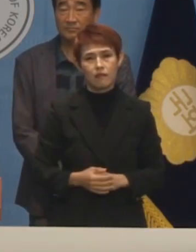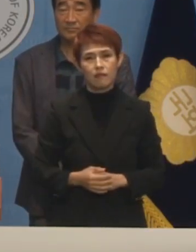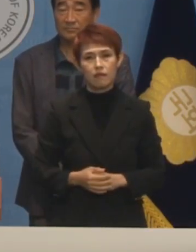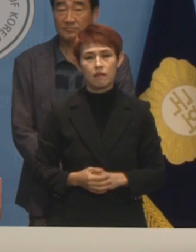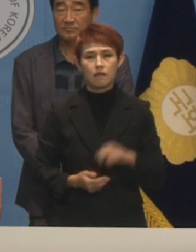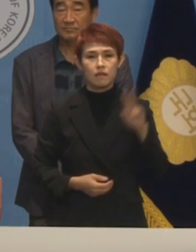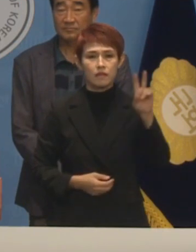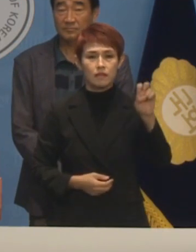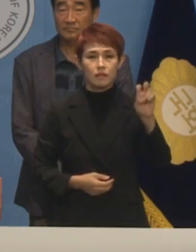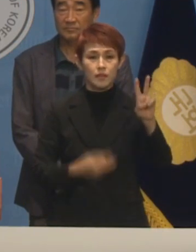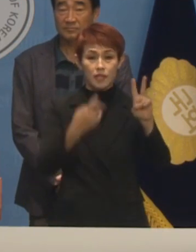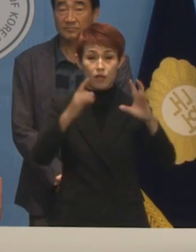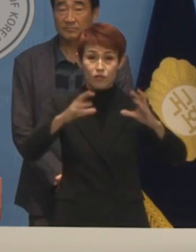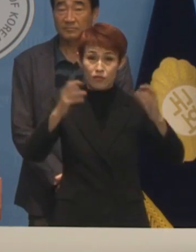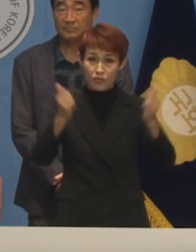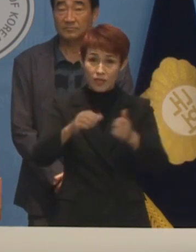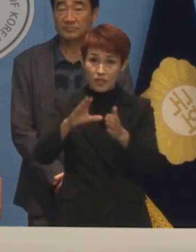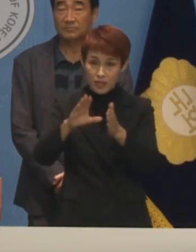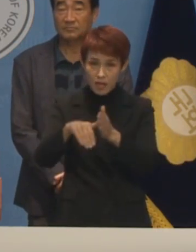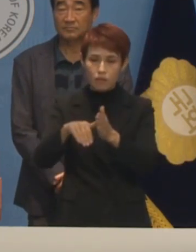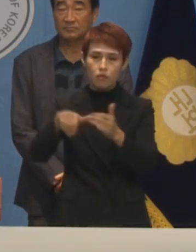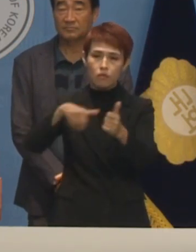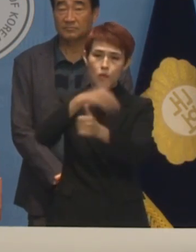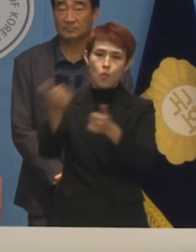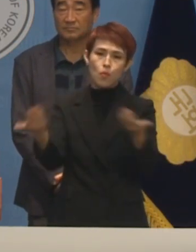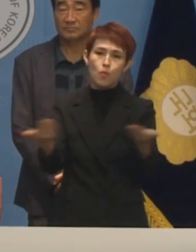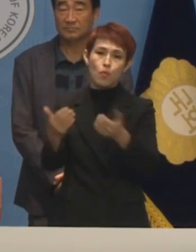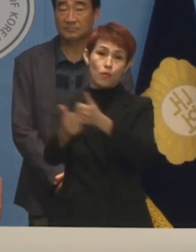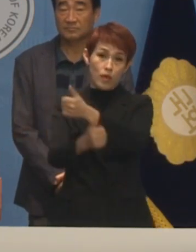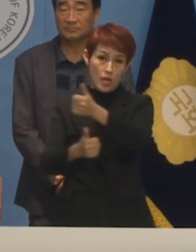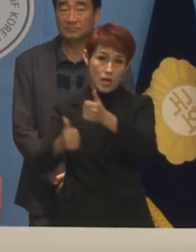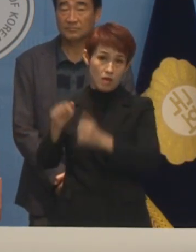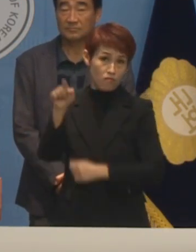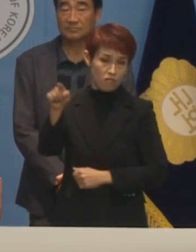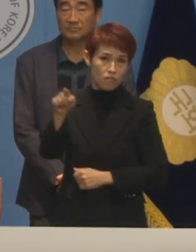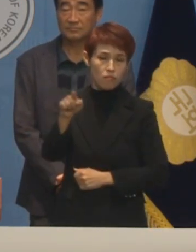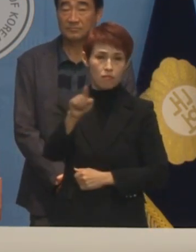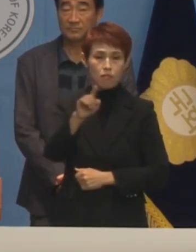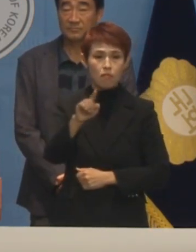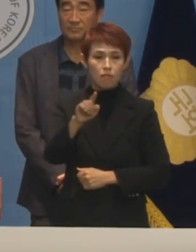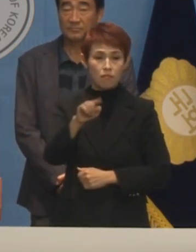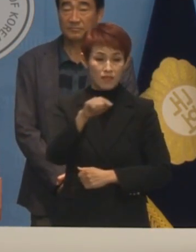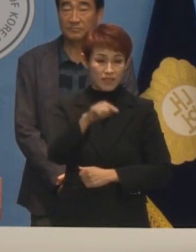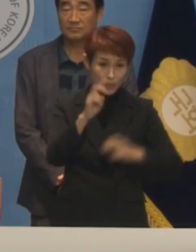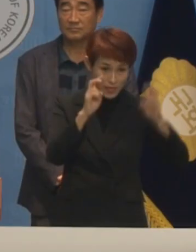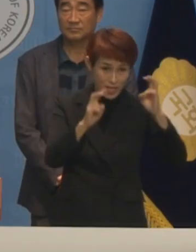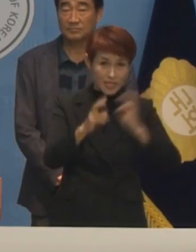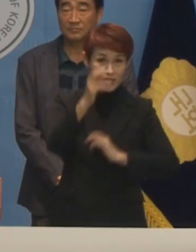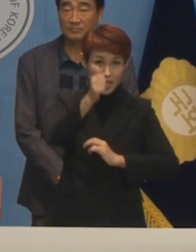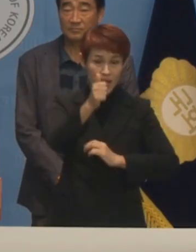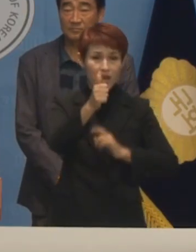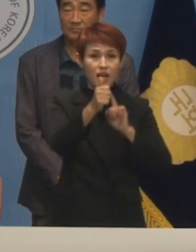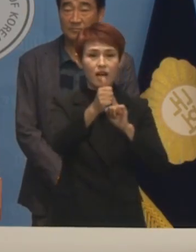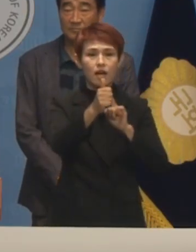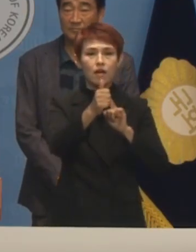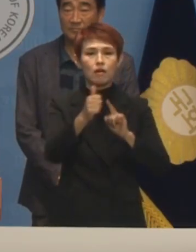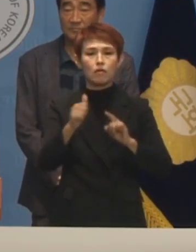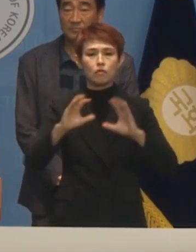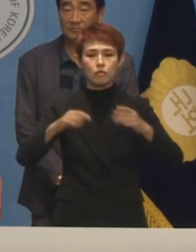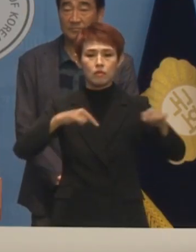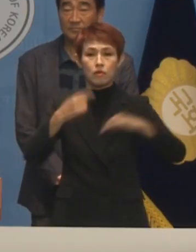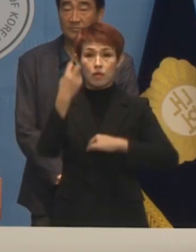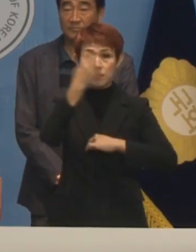22대 국회에서 환경노동위원회가 박수관 대표이사를 국정감사 증인으로